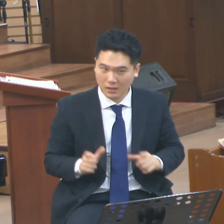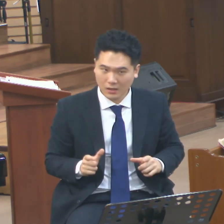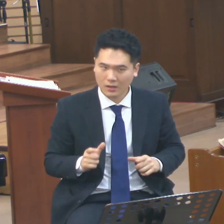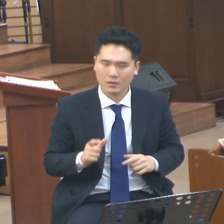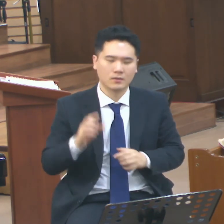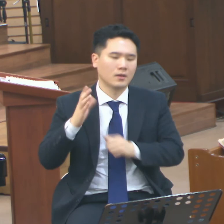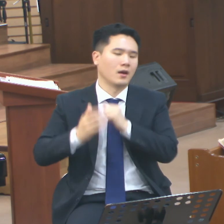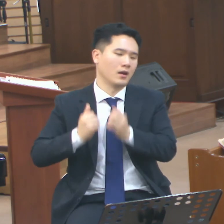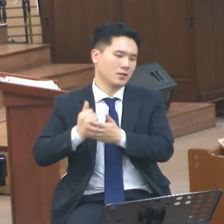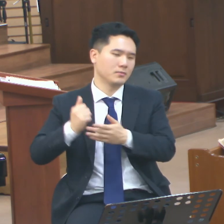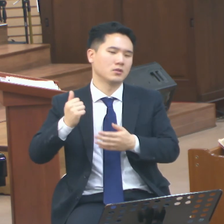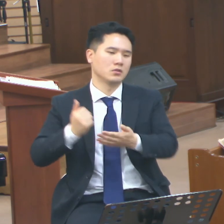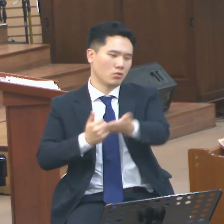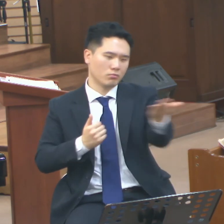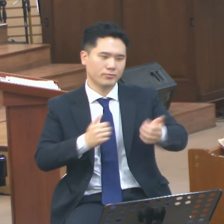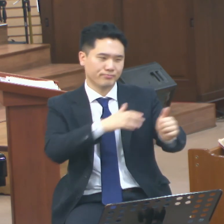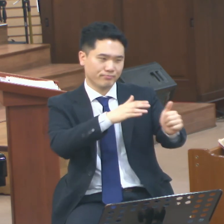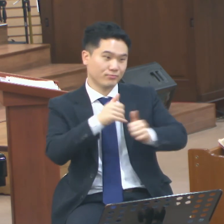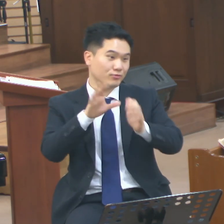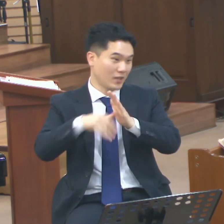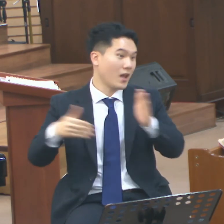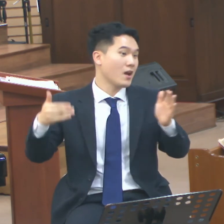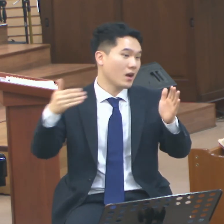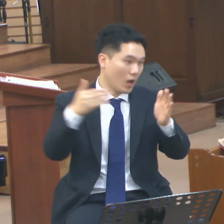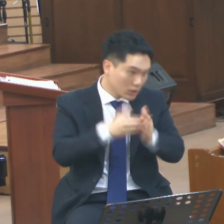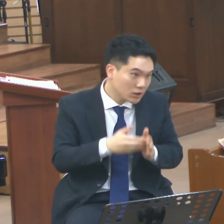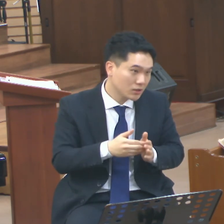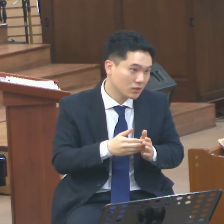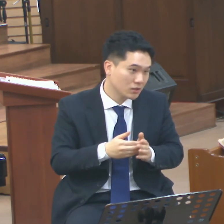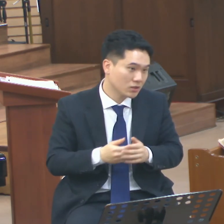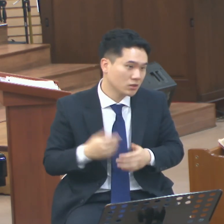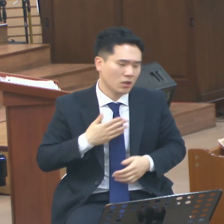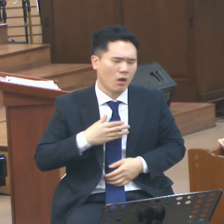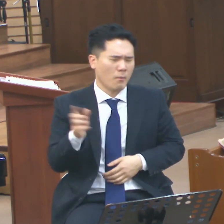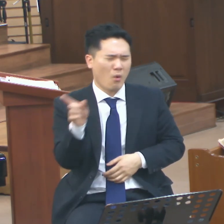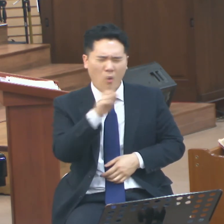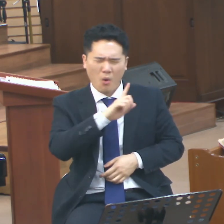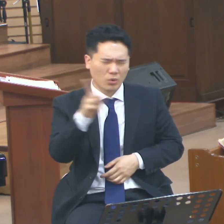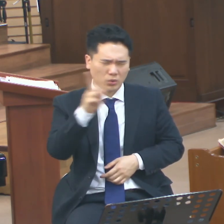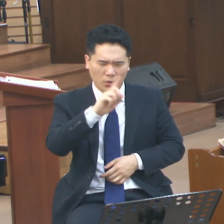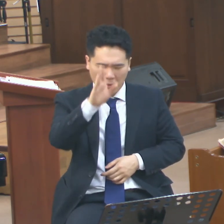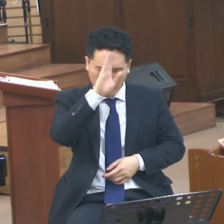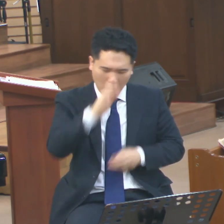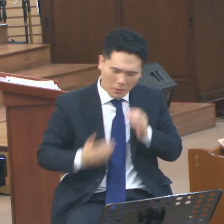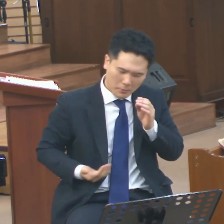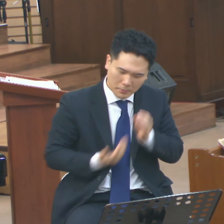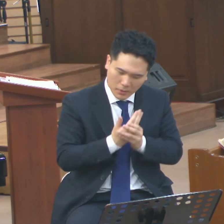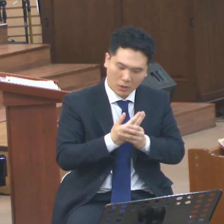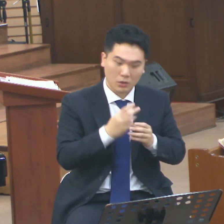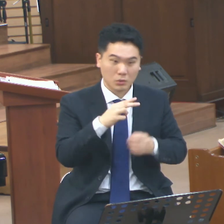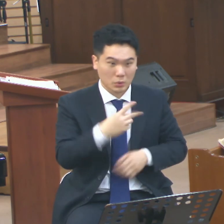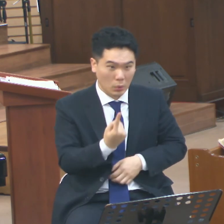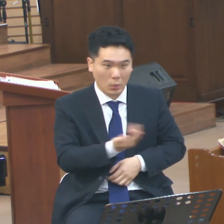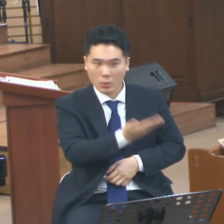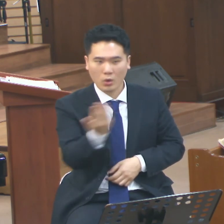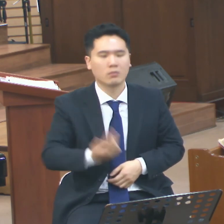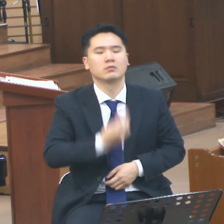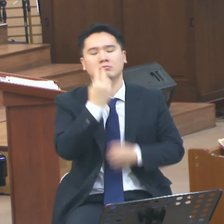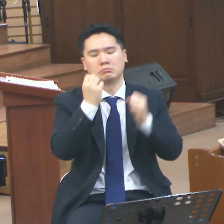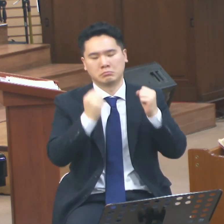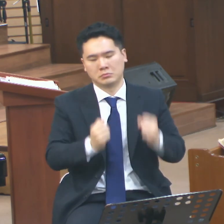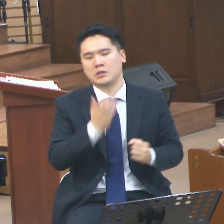하나님이 오라고 하실 때까지는 우리는 어떤 전염병이 있어도 살아요. 아멘?